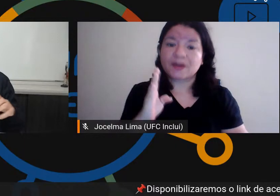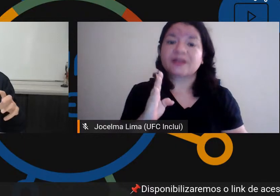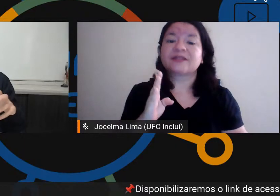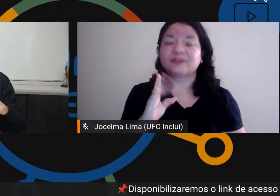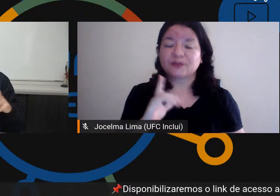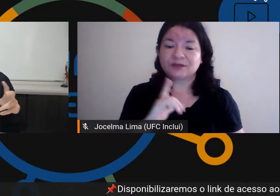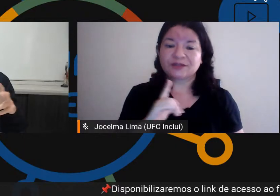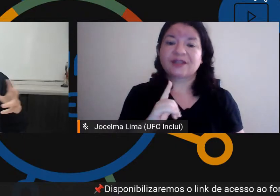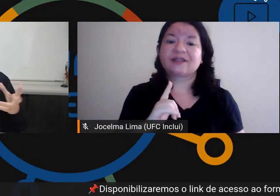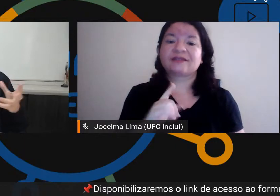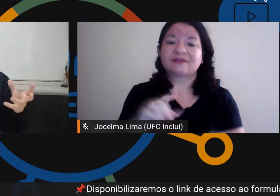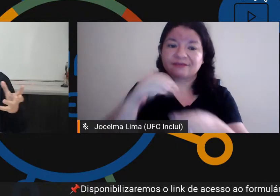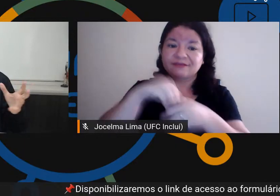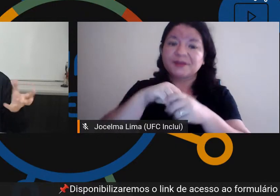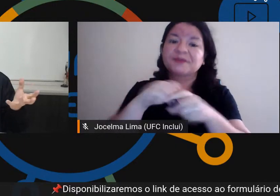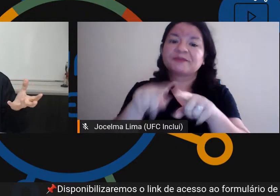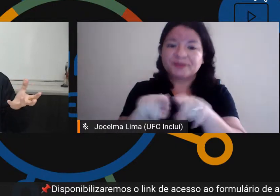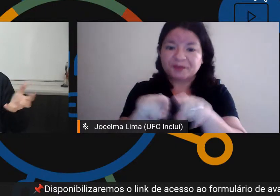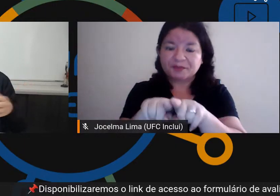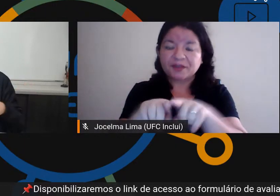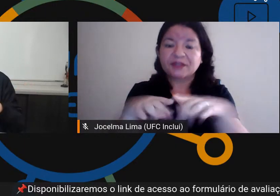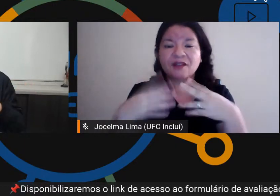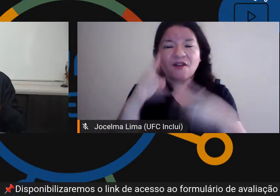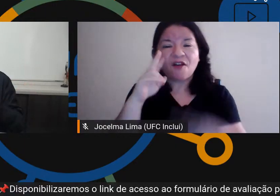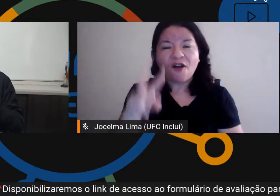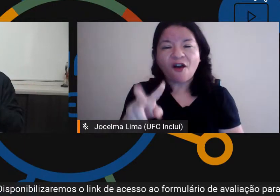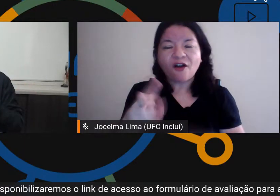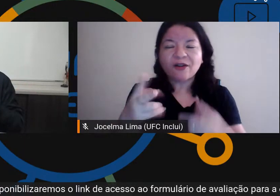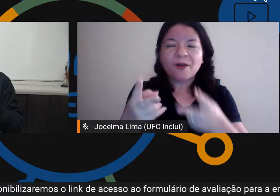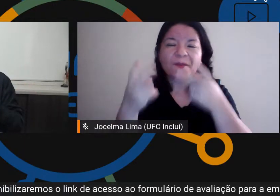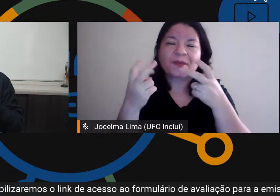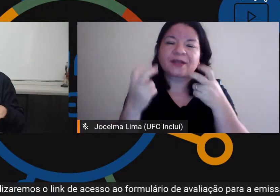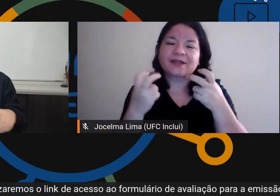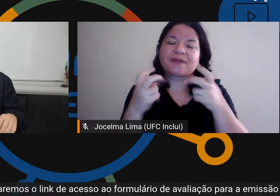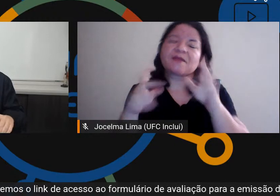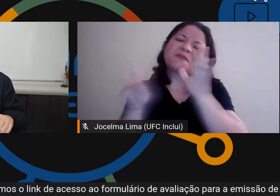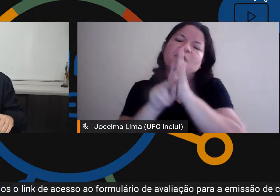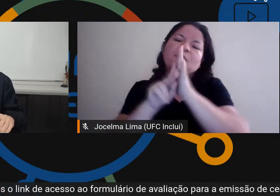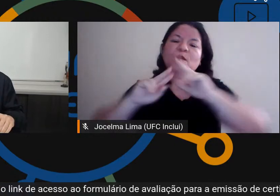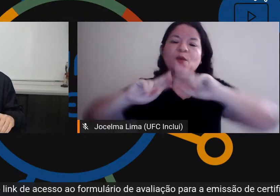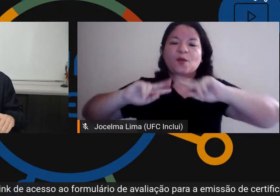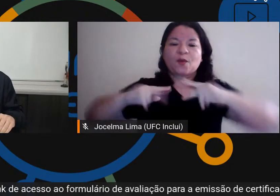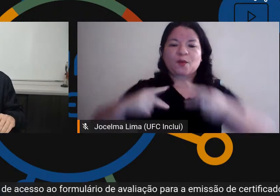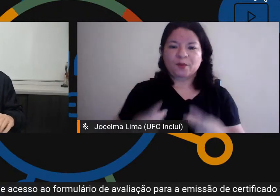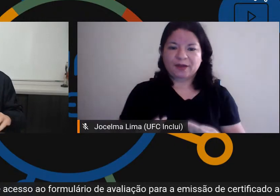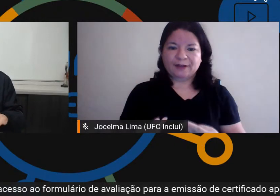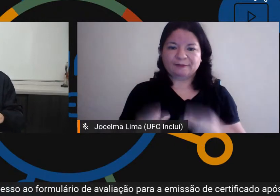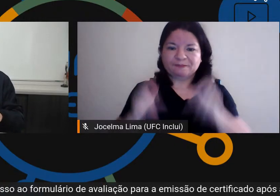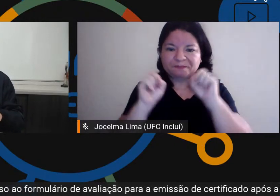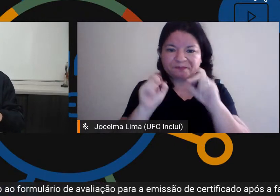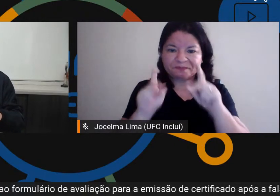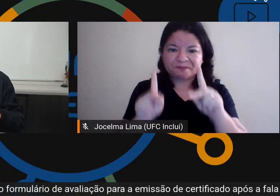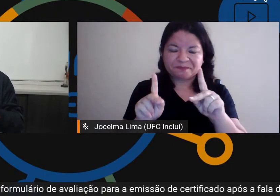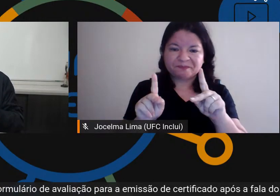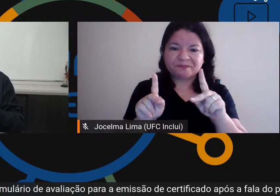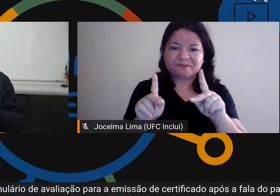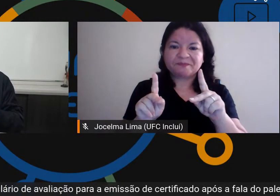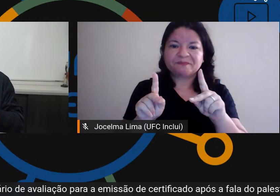Então, quando você olha isso, você percebe que ela é um empreendimento da humanidade, ok? A